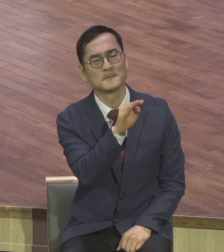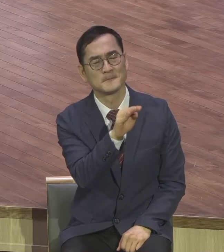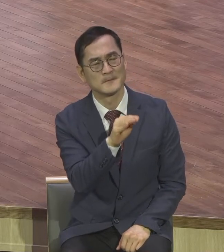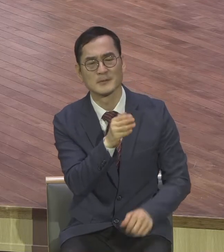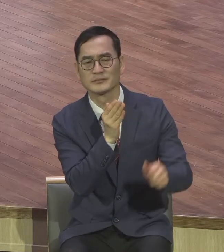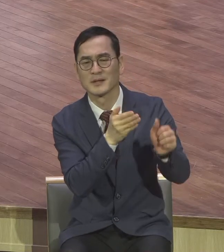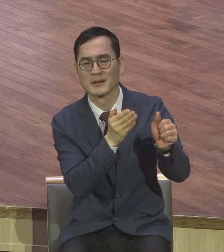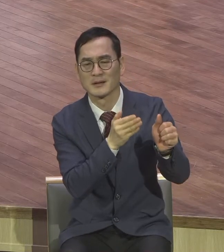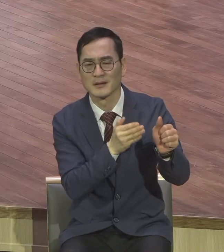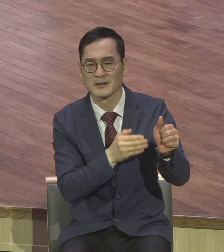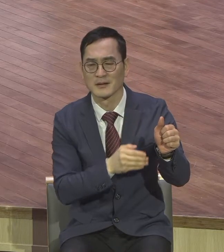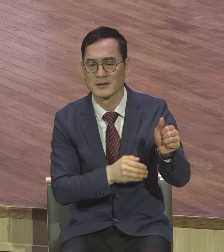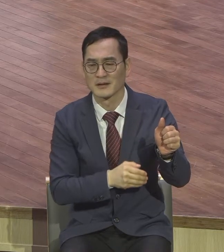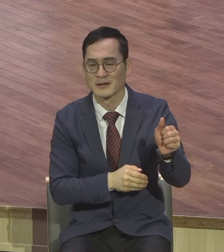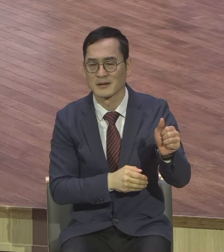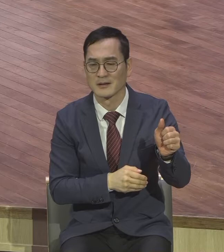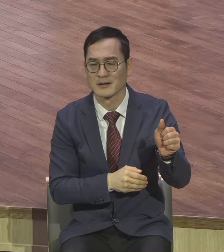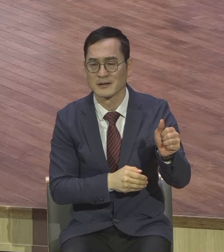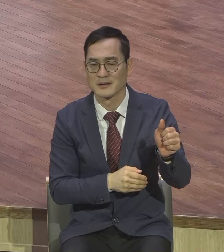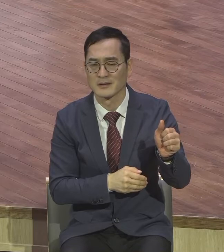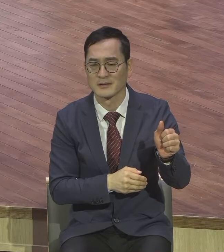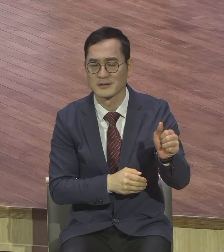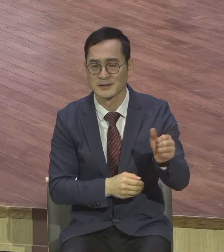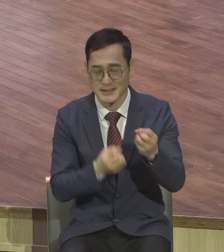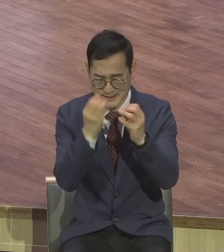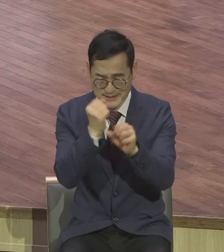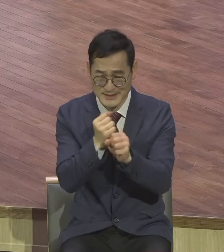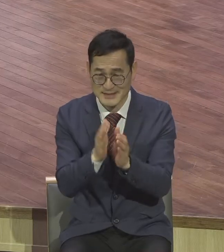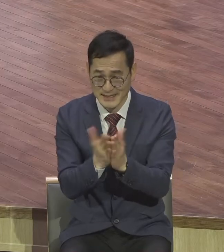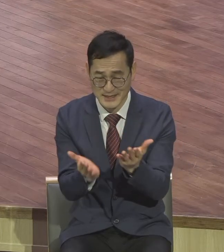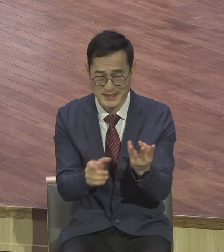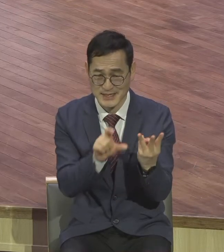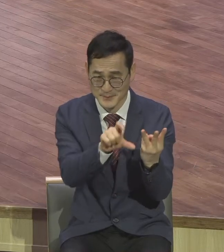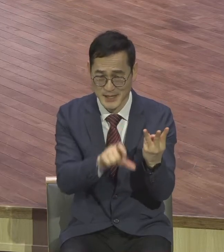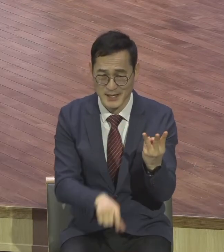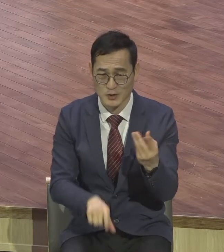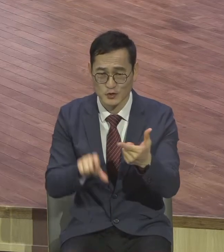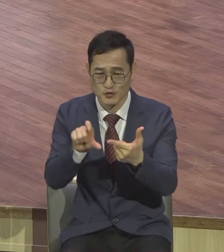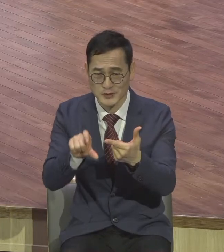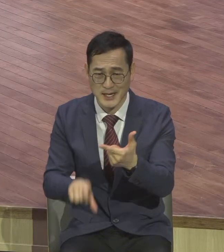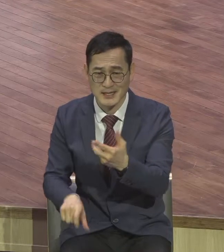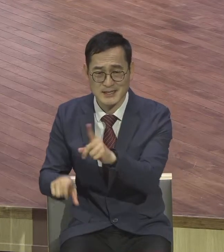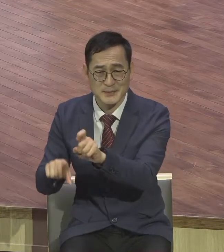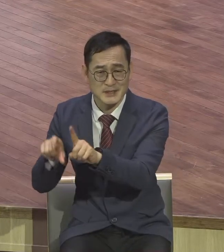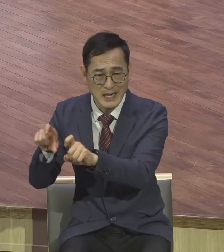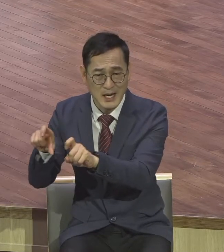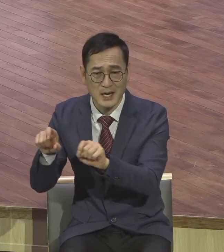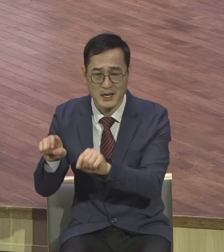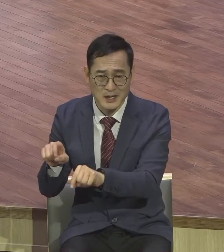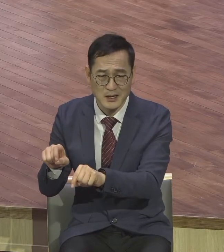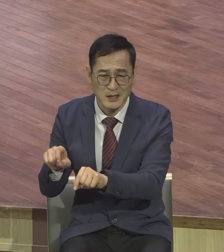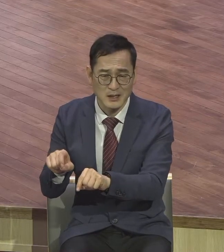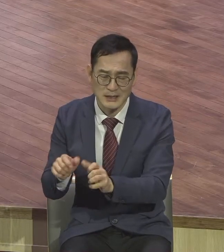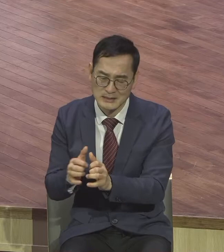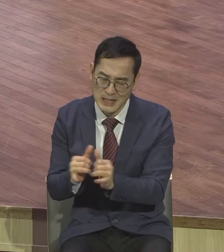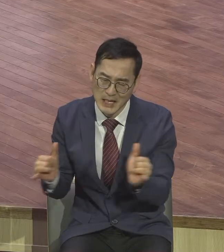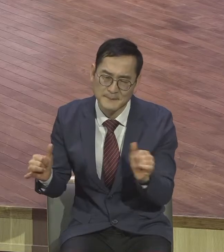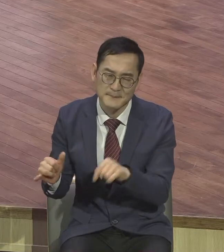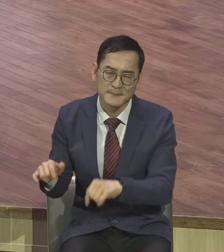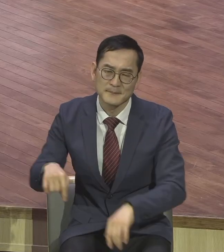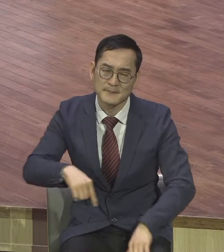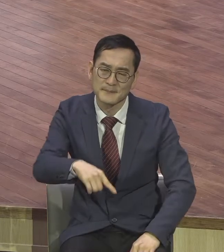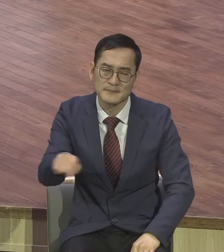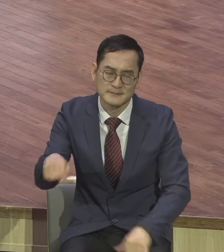얼마나 창세기 3장 6장 11장 여기에 정말 각인이 깊이